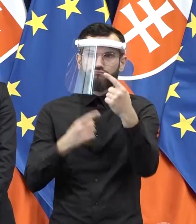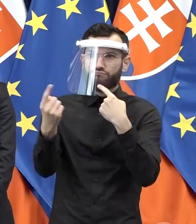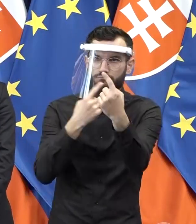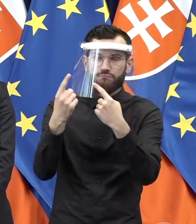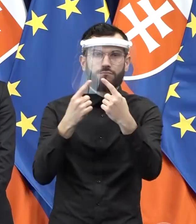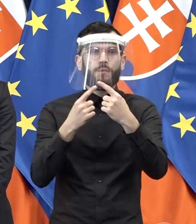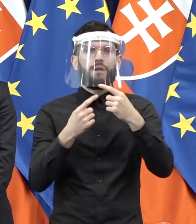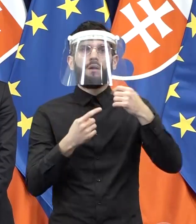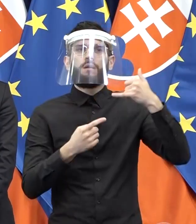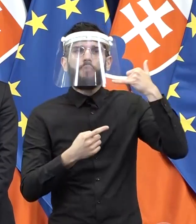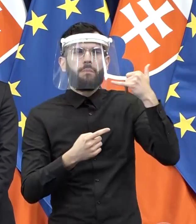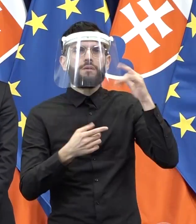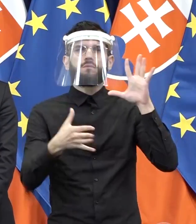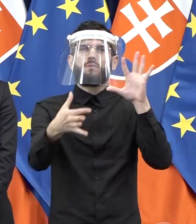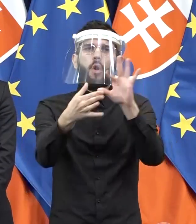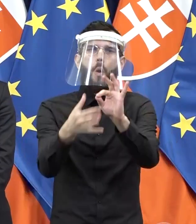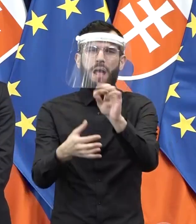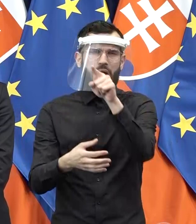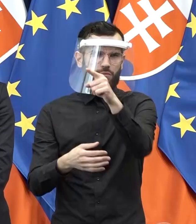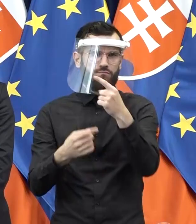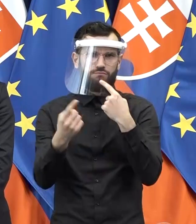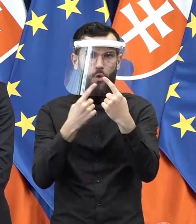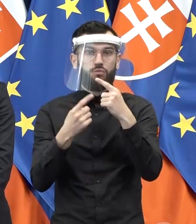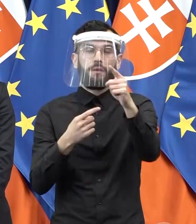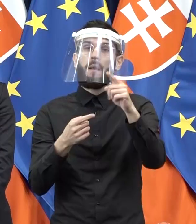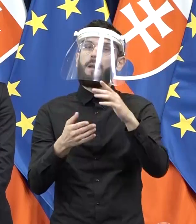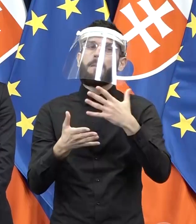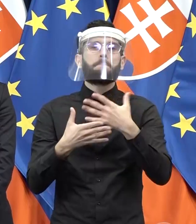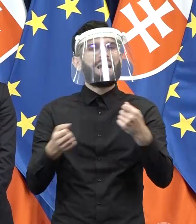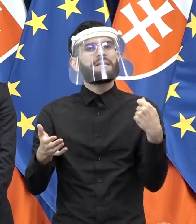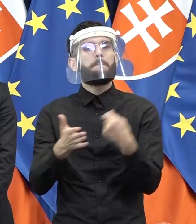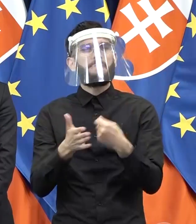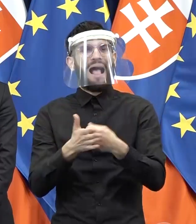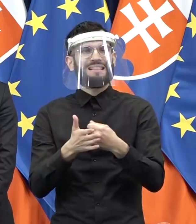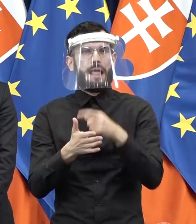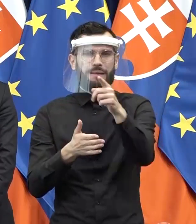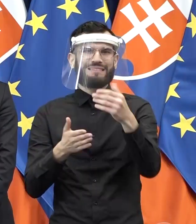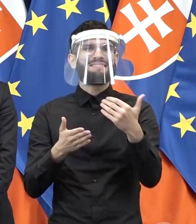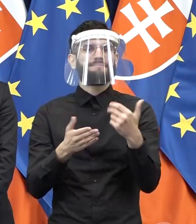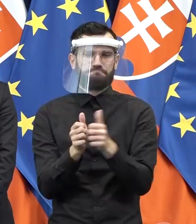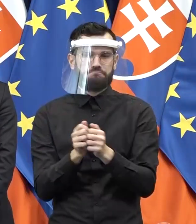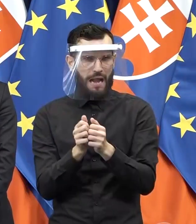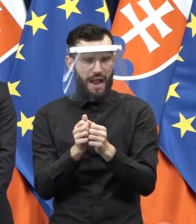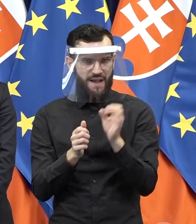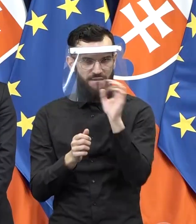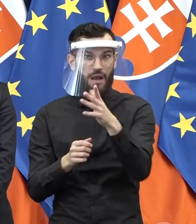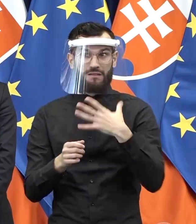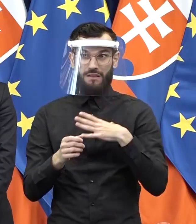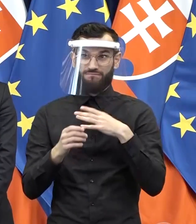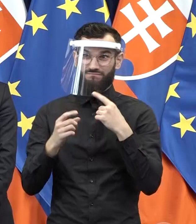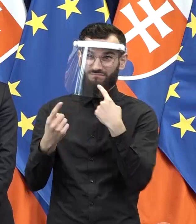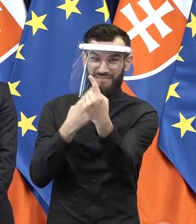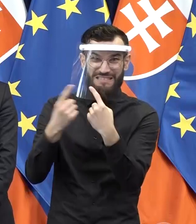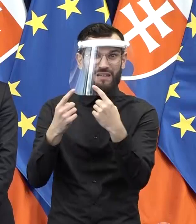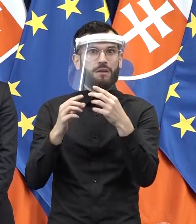operátormi možnosť zasilania bezplatných cieľených správ práve tým ľuďom, ktorým potrebujeme komunikovať